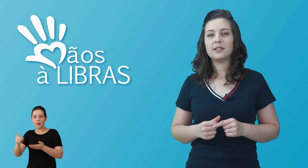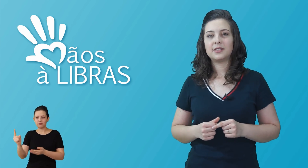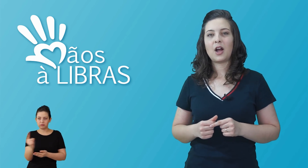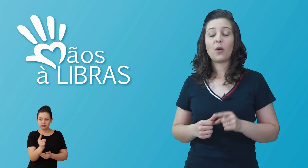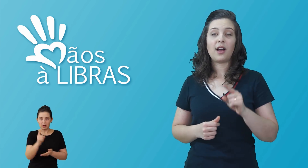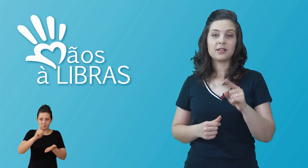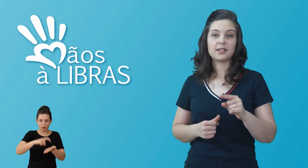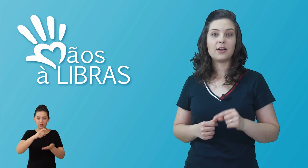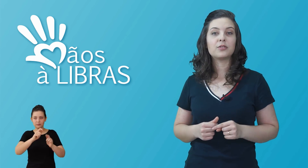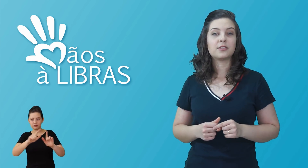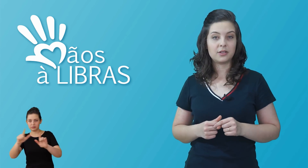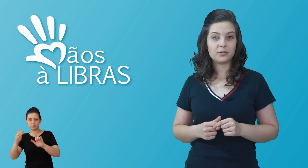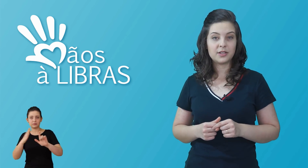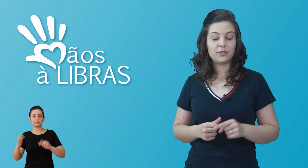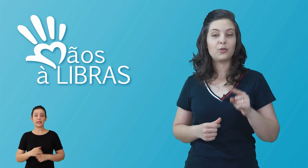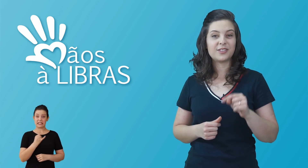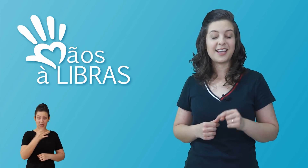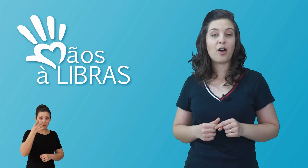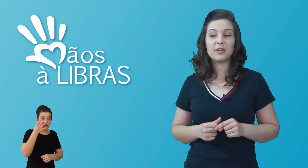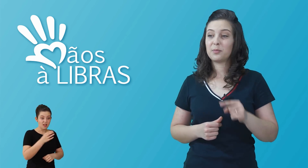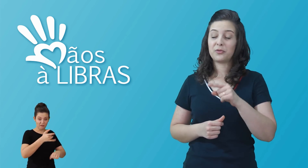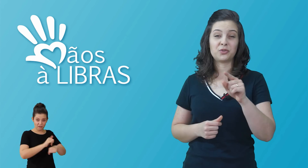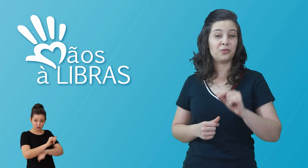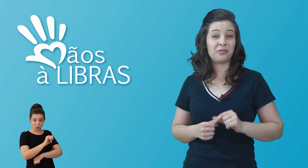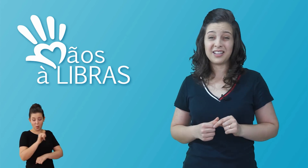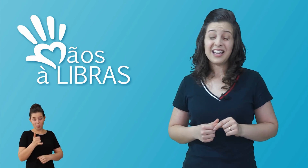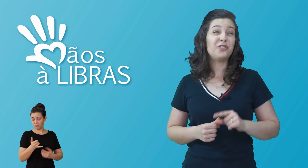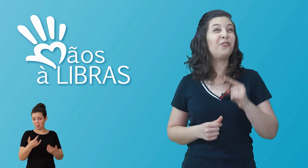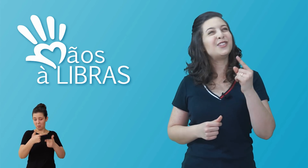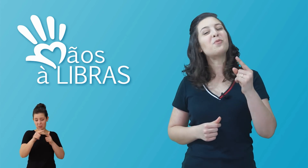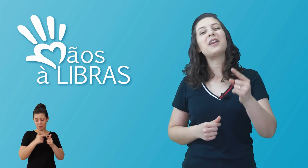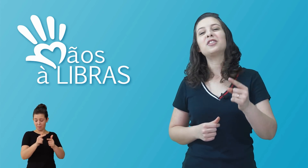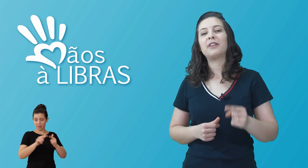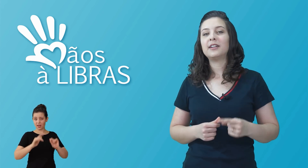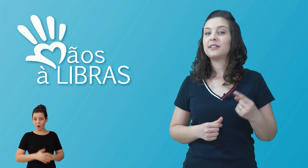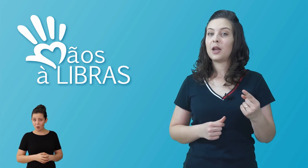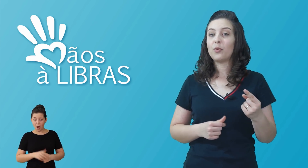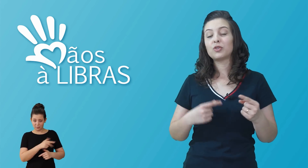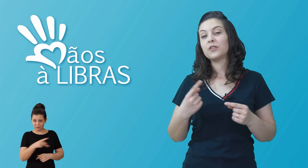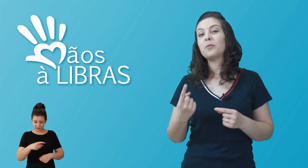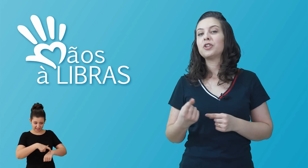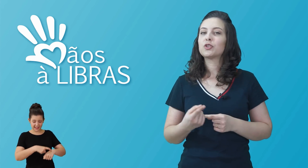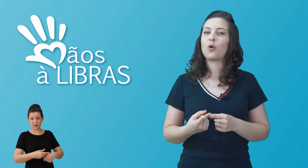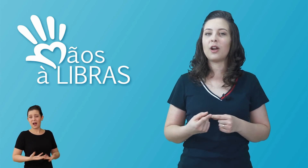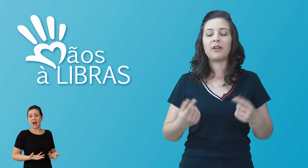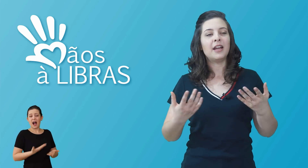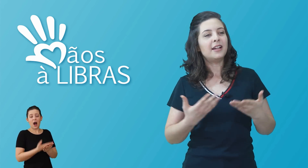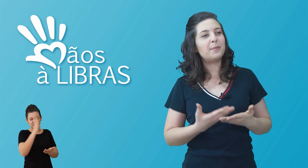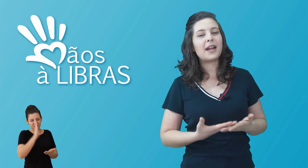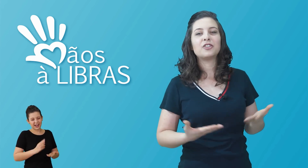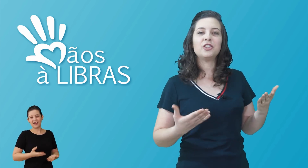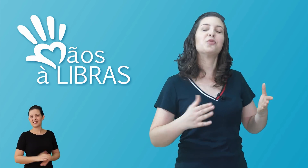aula presencial, azar o seu, você ficou sem aula, esse professor não vai, dificilmente ele vai ter tempo, ou dificilmente a escola